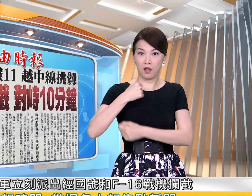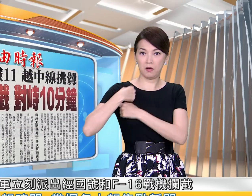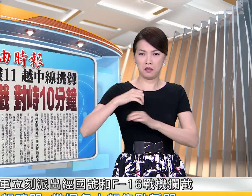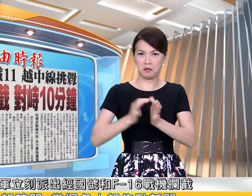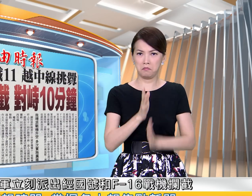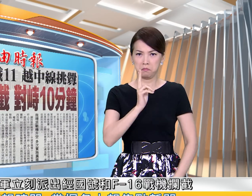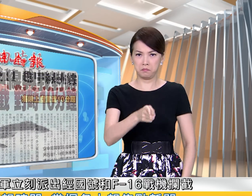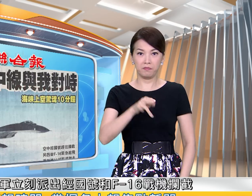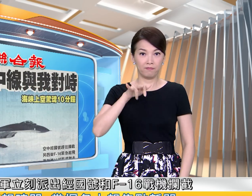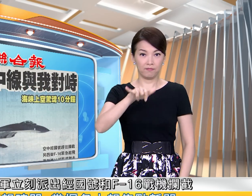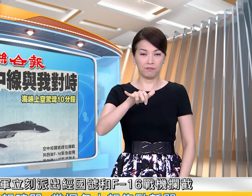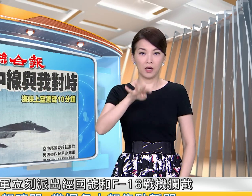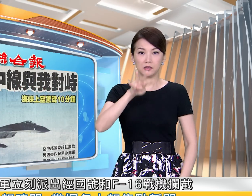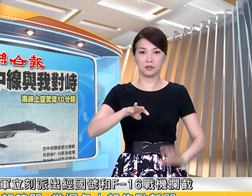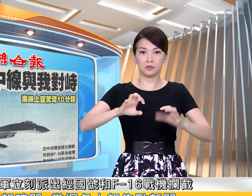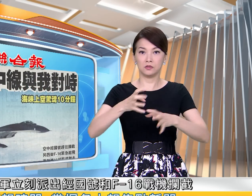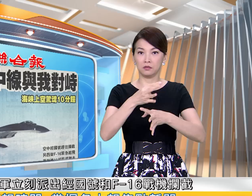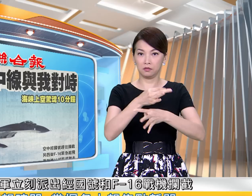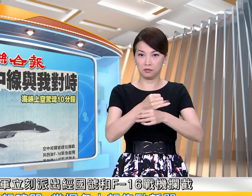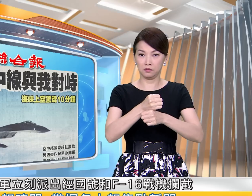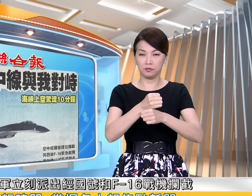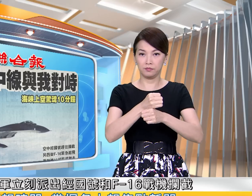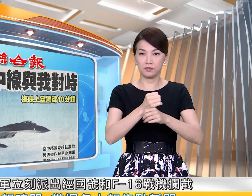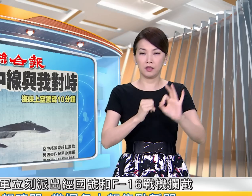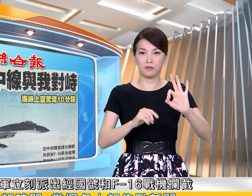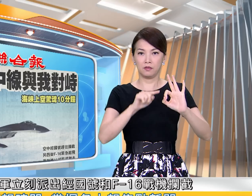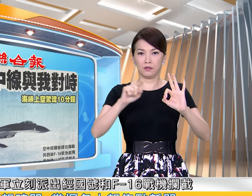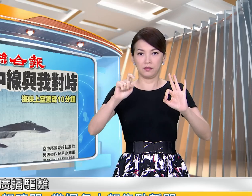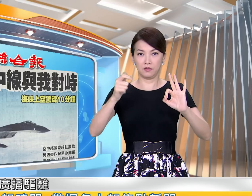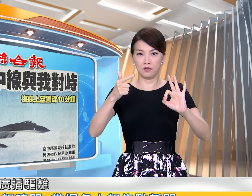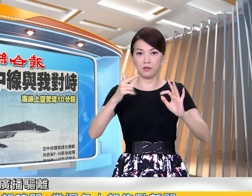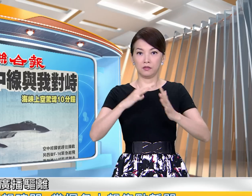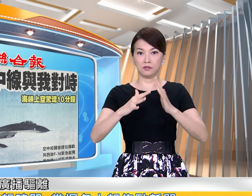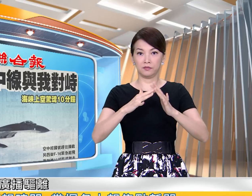和 F-16 战机来拦截，并且广播驱离。